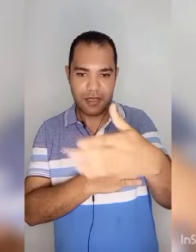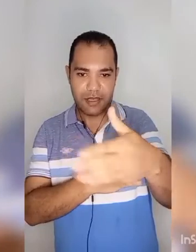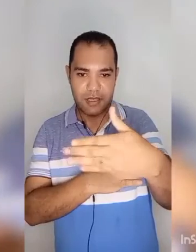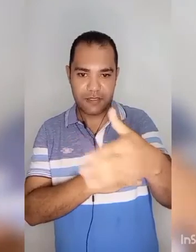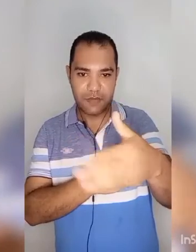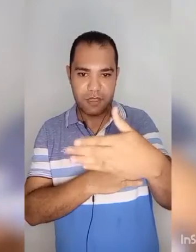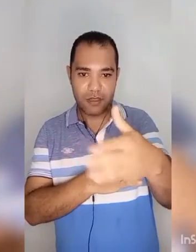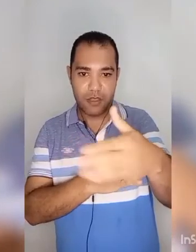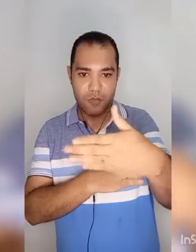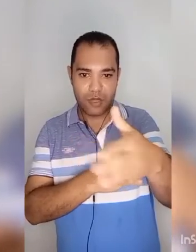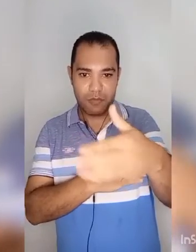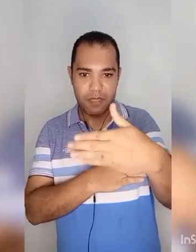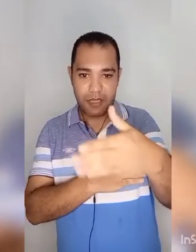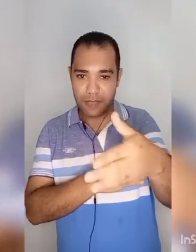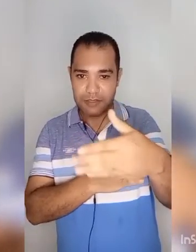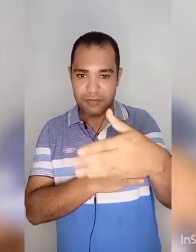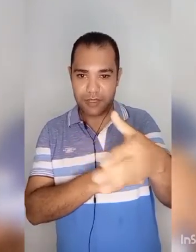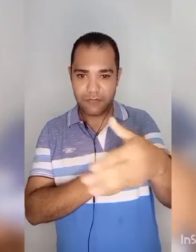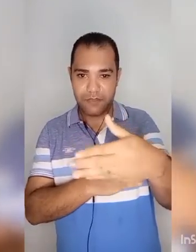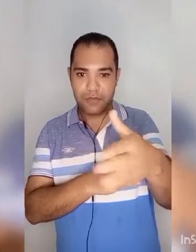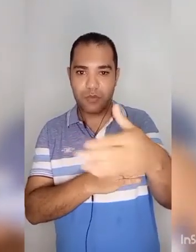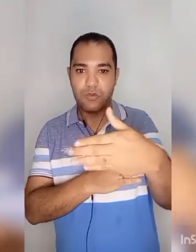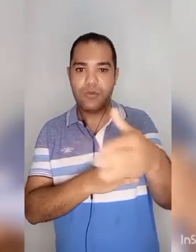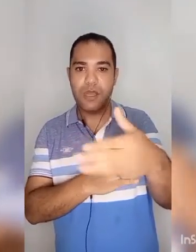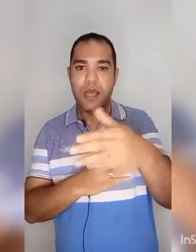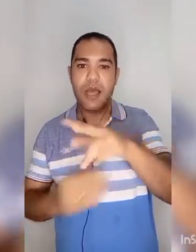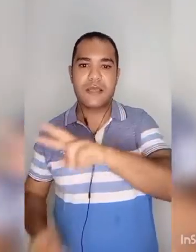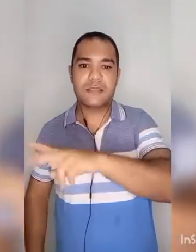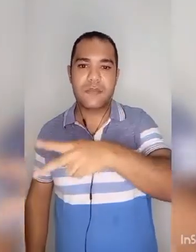يبقى اسماك. ولما نجمع زي ما اتفقنا بنقول اسماك،